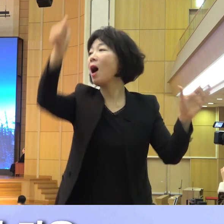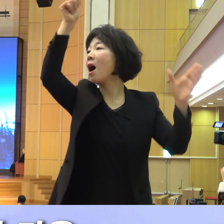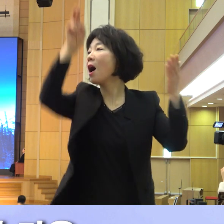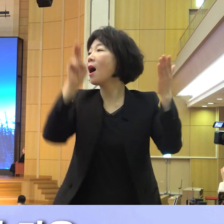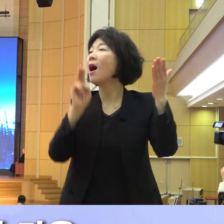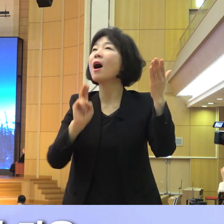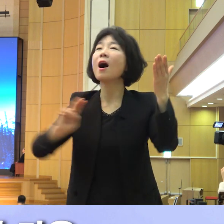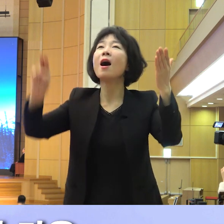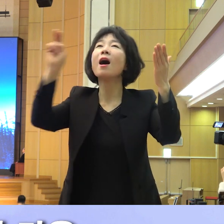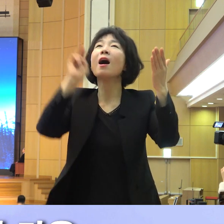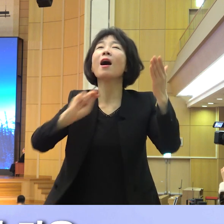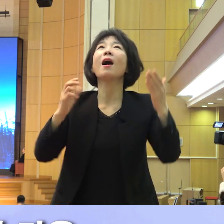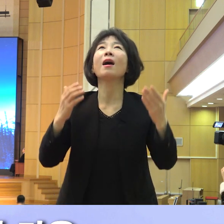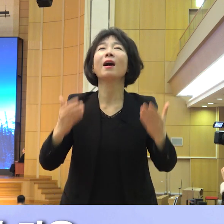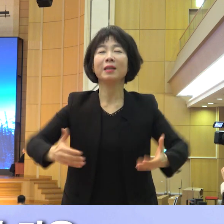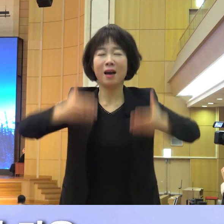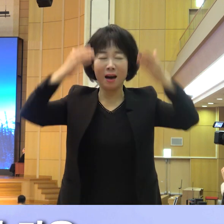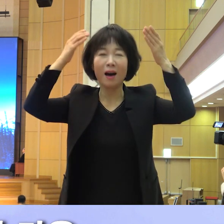주를